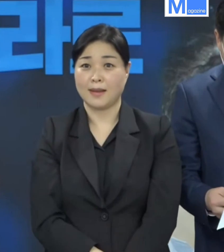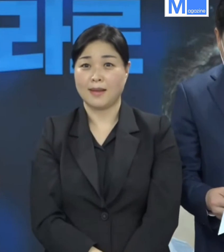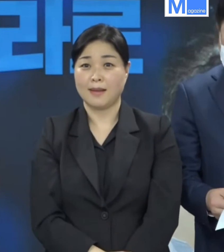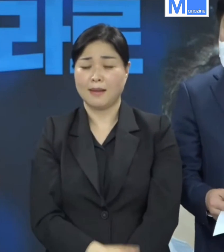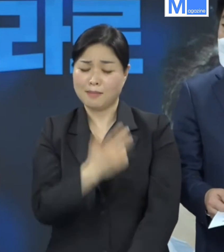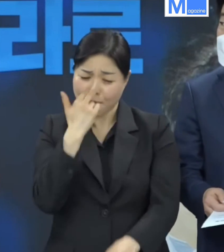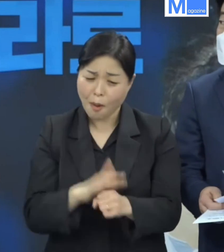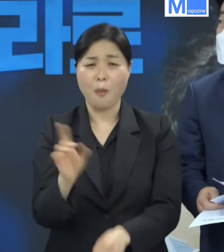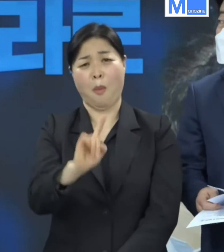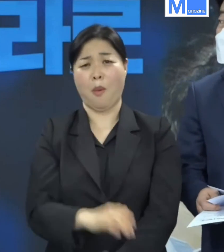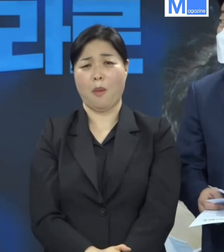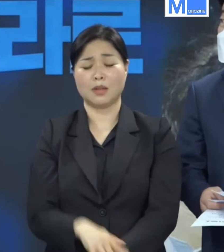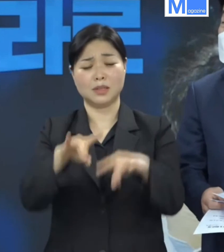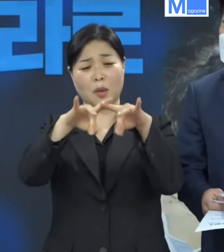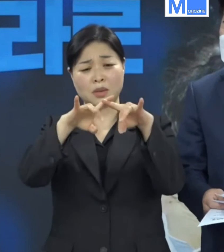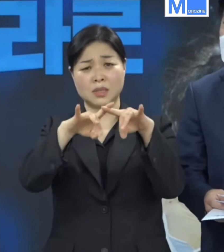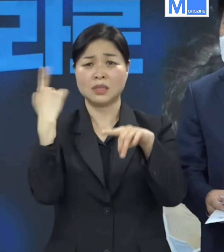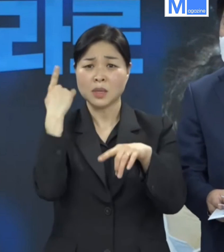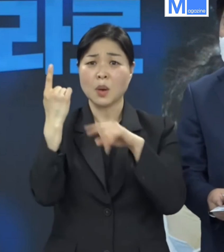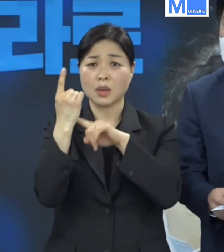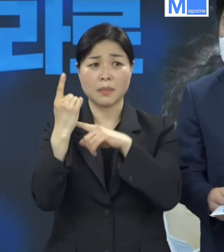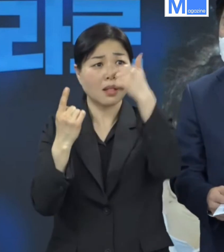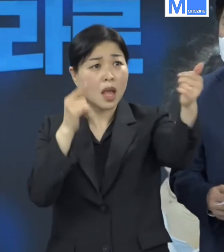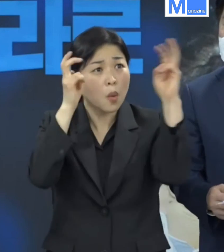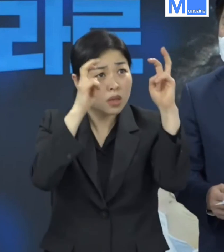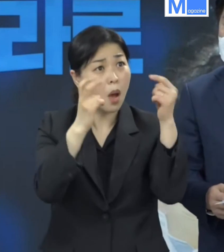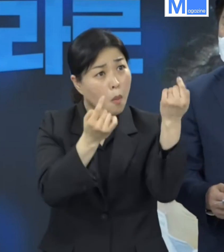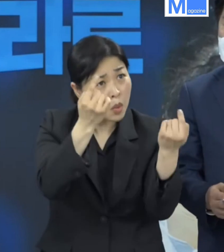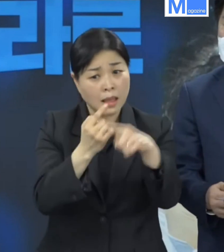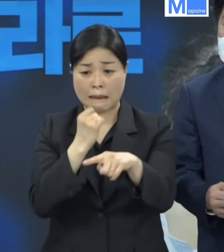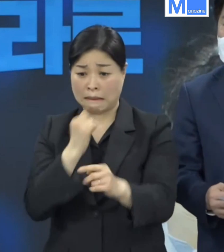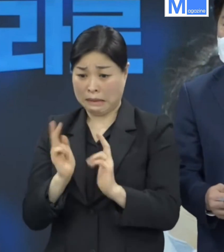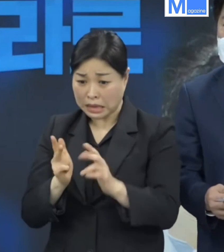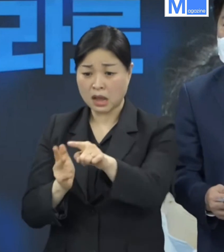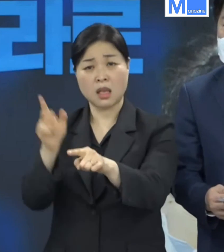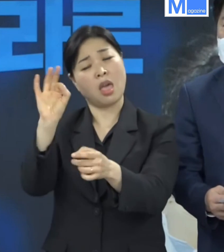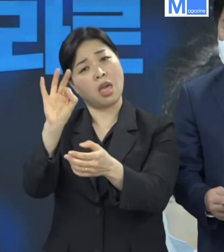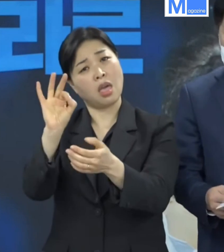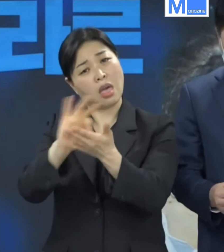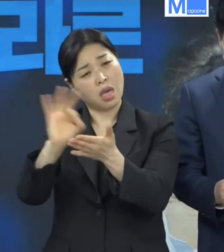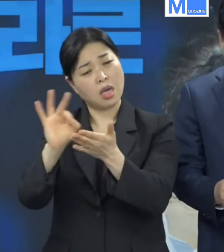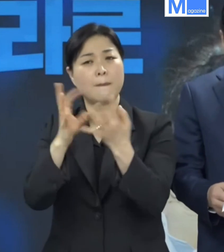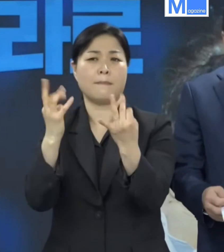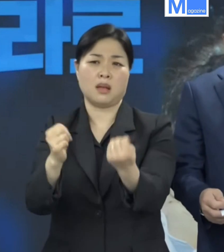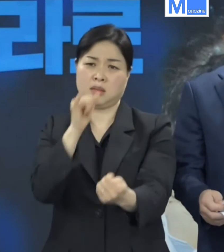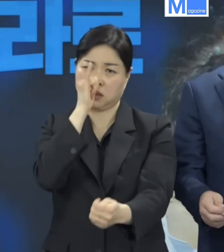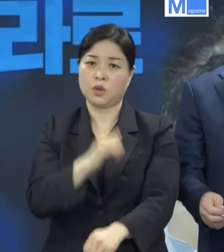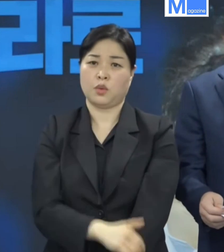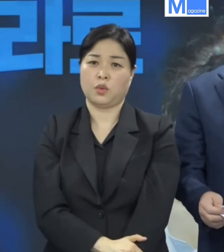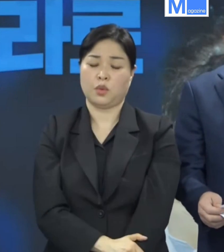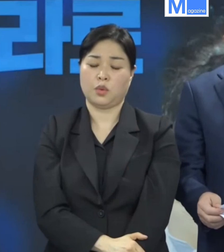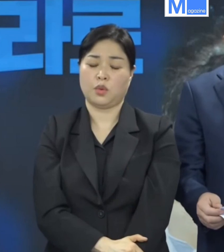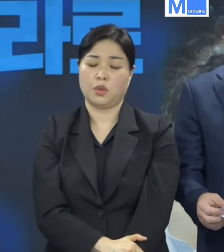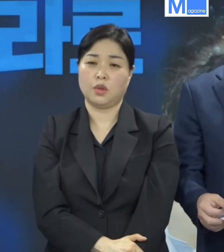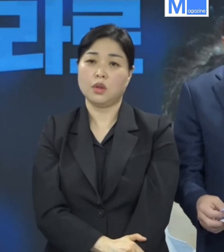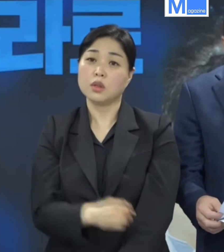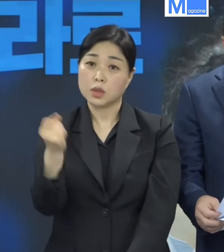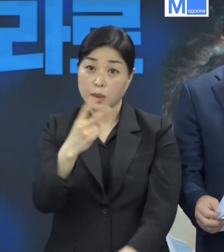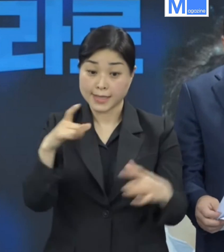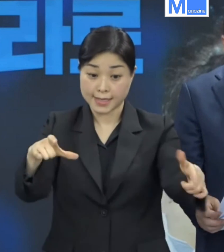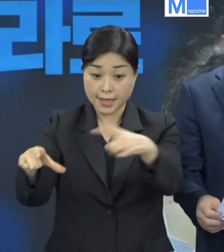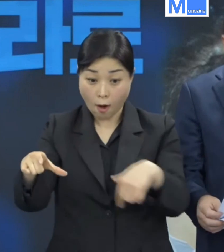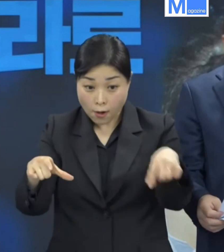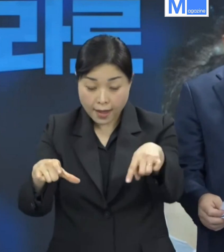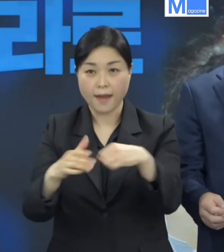막히게도 전기요금이 대기업보다 소상공인들이 더 많이 내고 있다고 합니다. 이와 함께 지역에